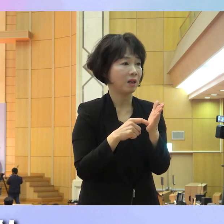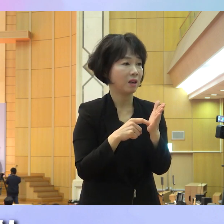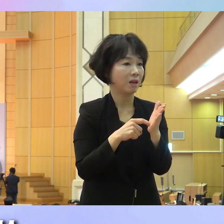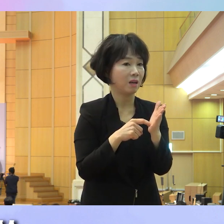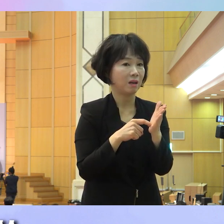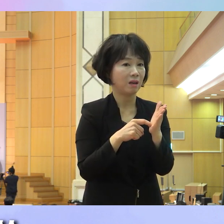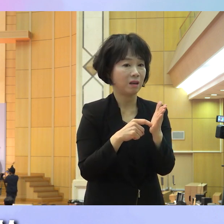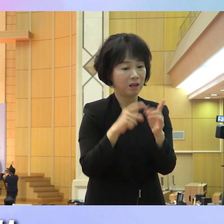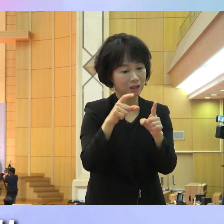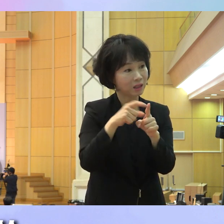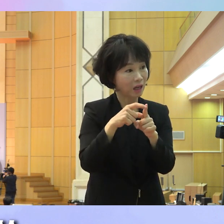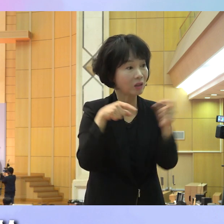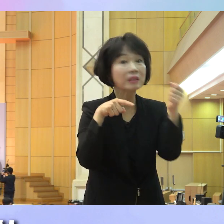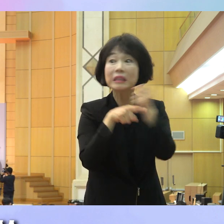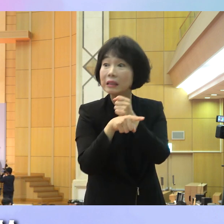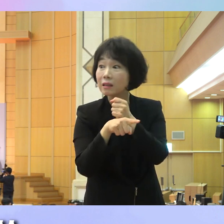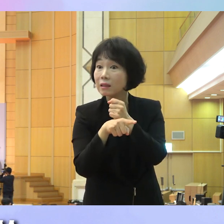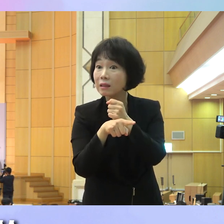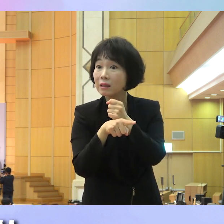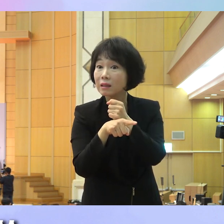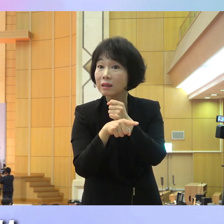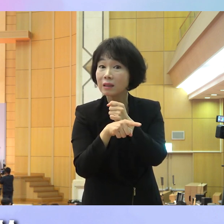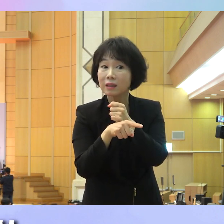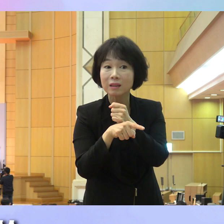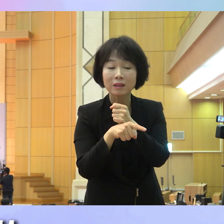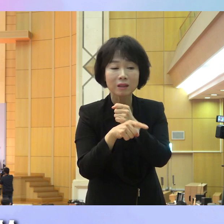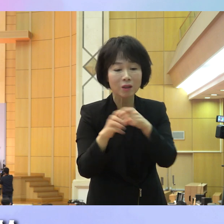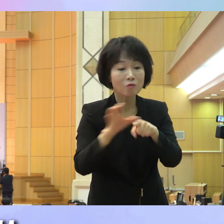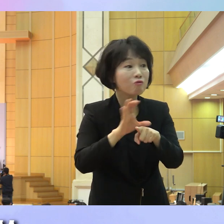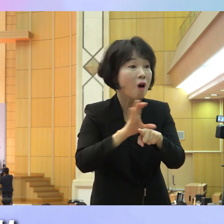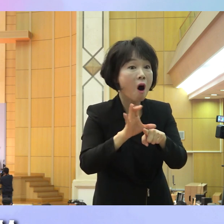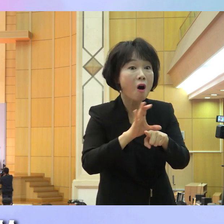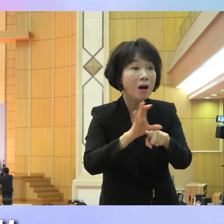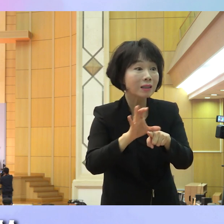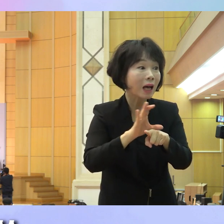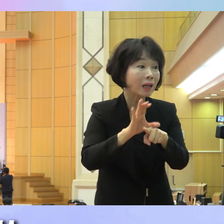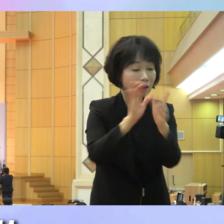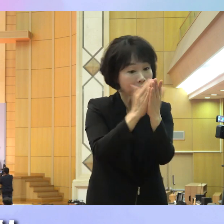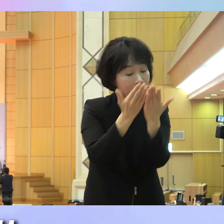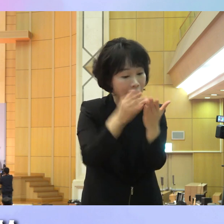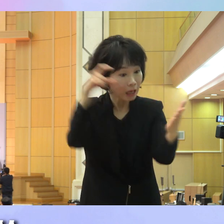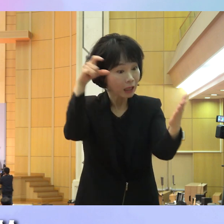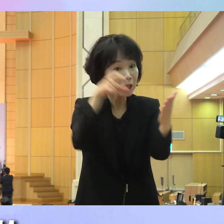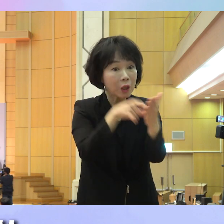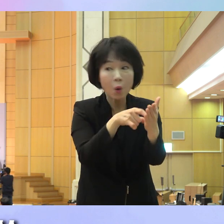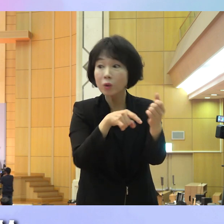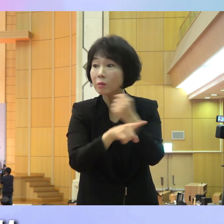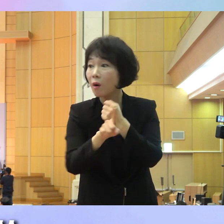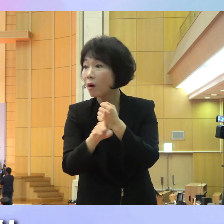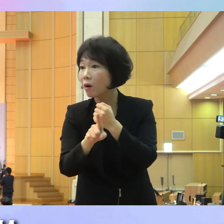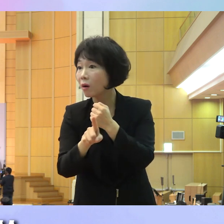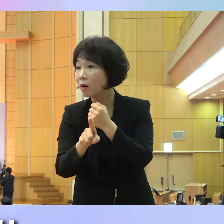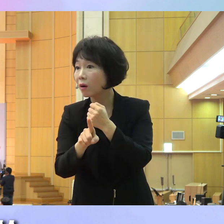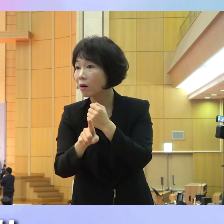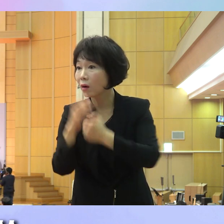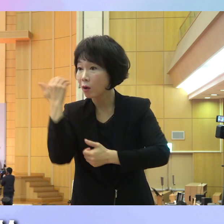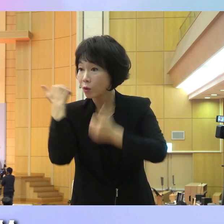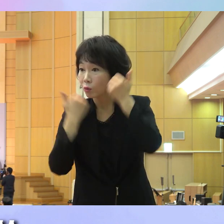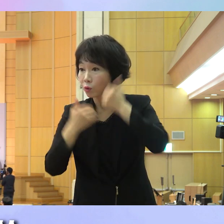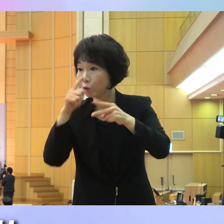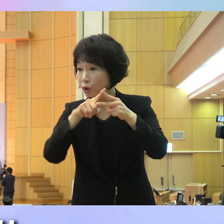되어 있습니다. 국어 사전에 그렇게 기록되었다고 한다면